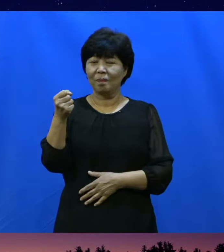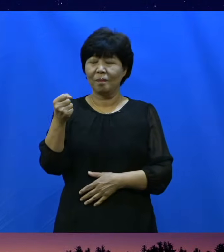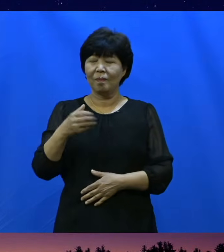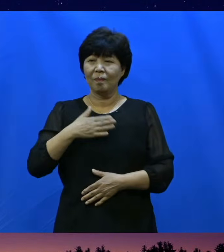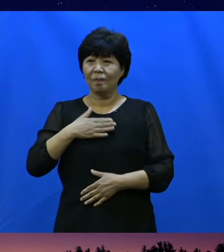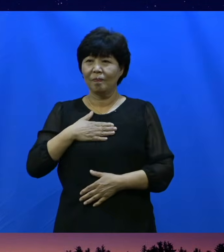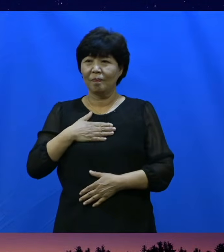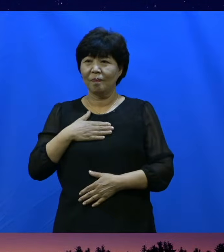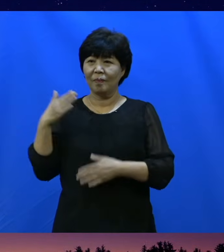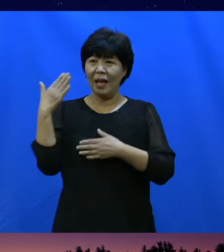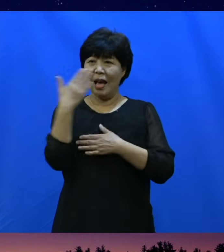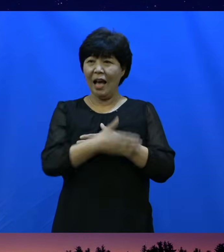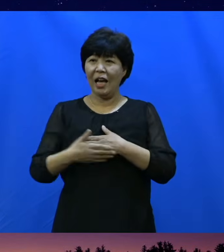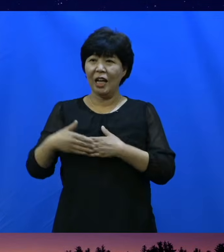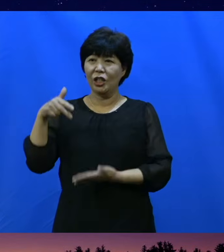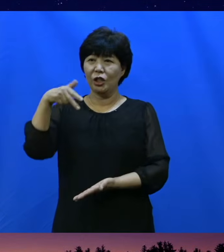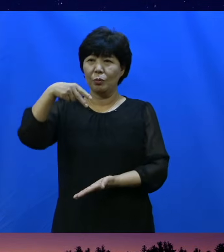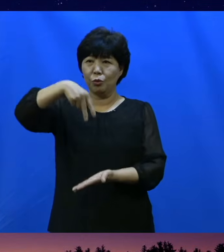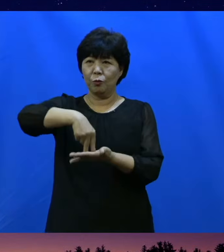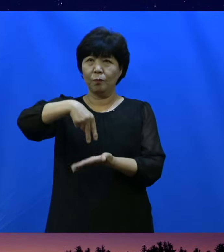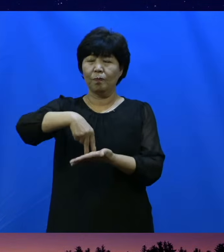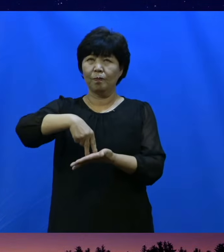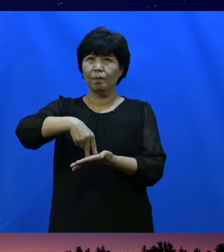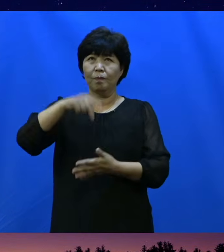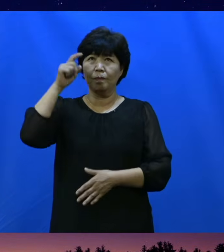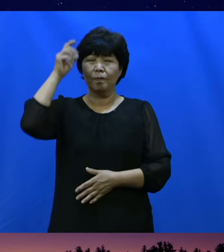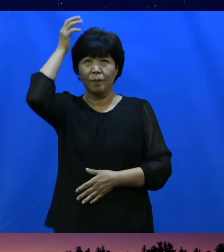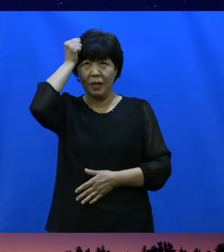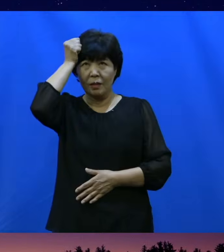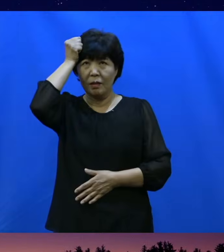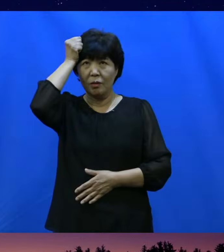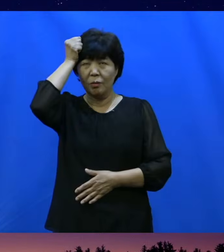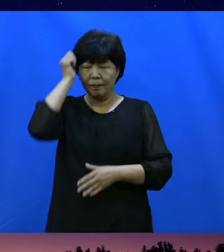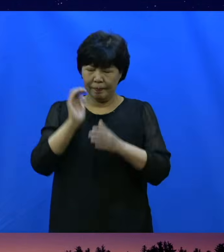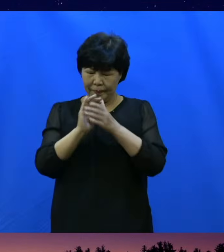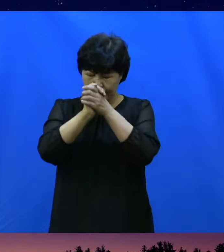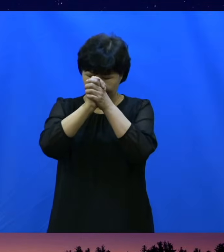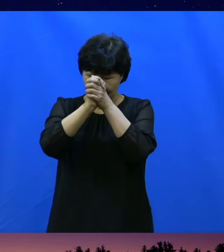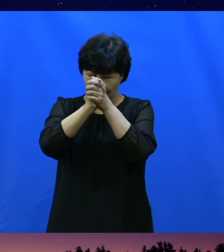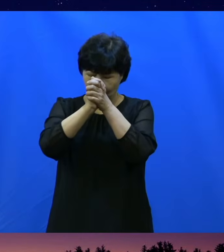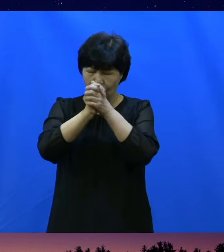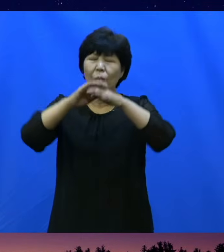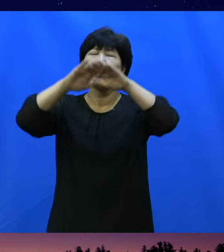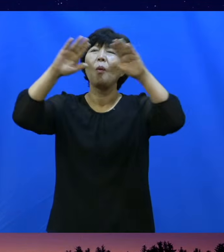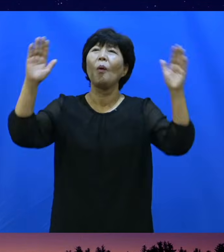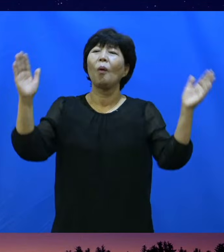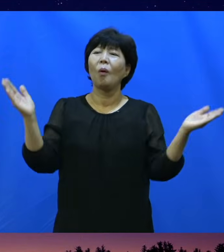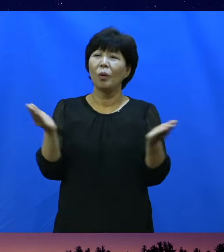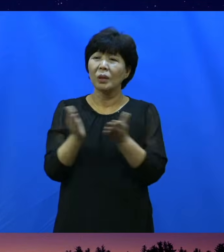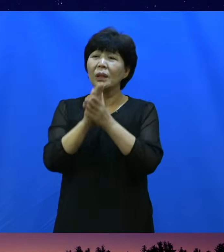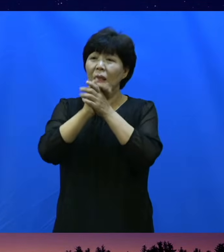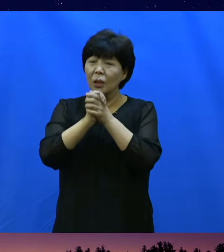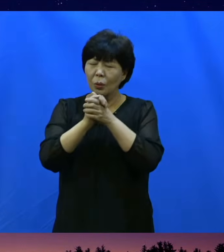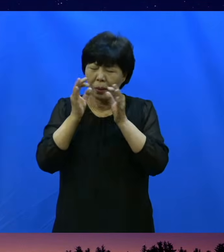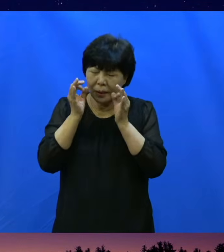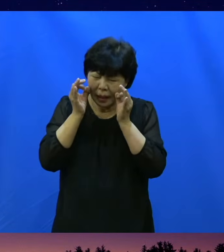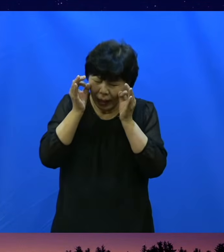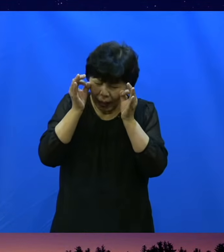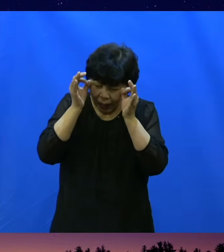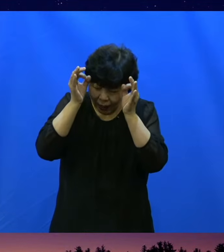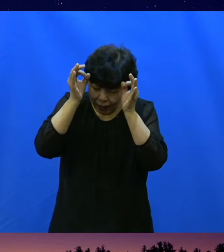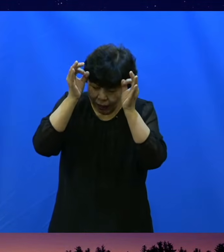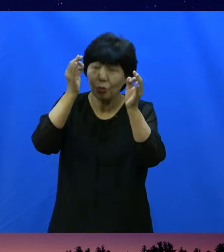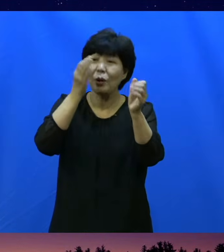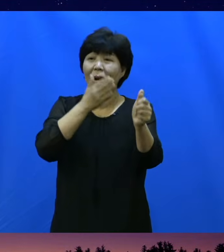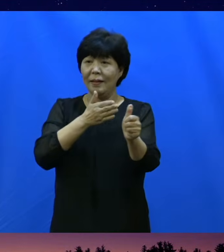아니라 우리의 영적 전쟁에 매우 중요한 것은 기도이죠. 18절에 모든 기도와 간구를 하되 항상 성령